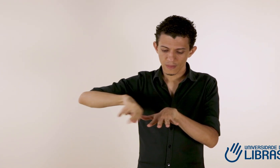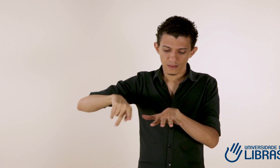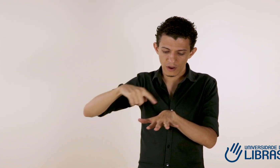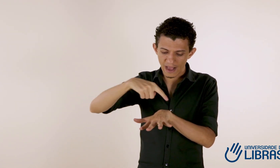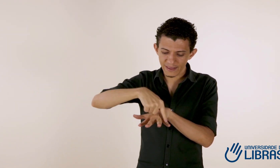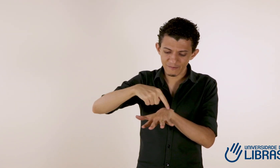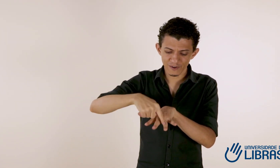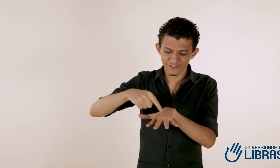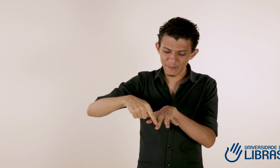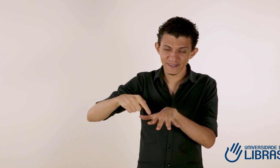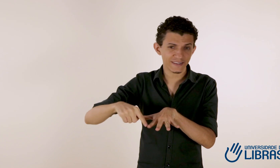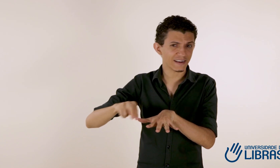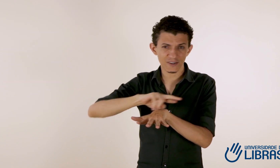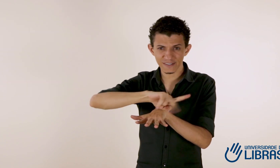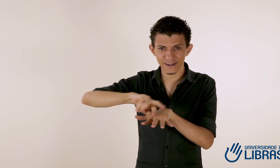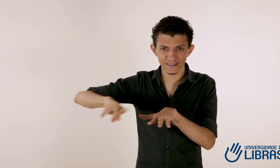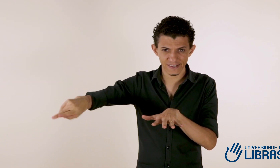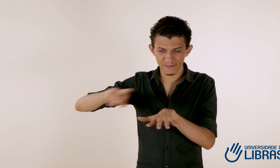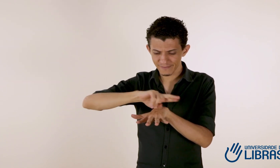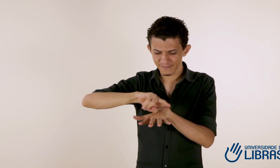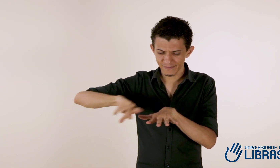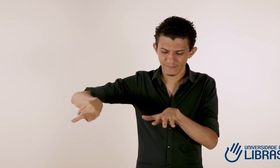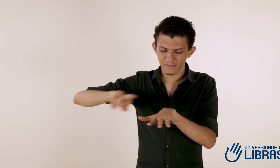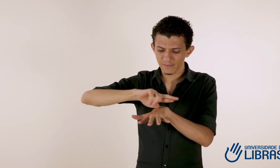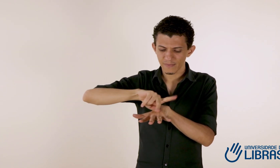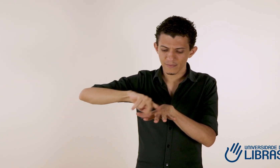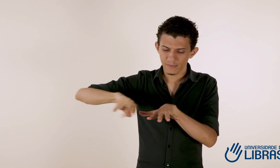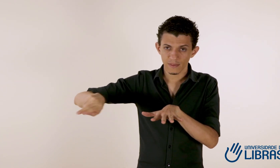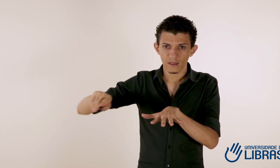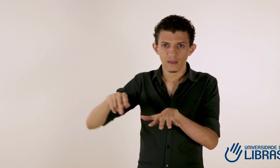Então, aqui inclusive fica aparecendo até que são as canetas, né?